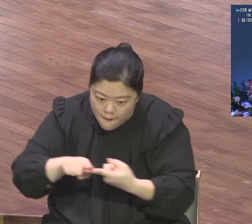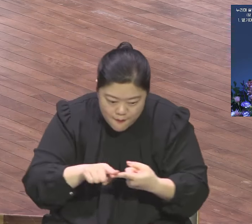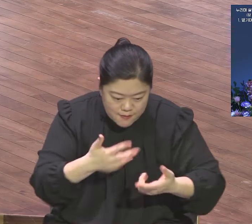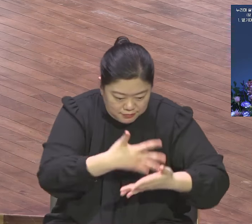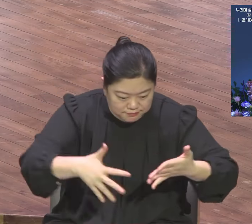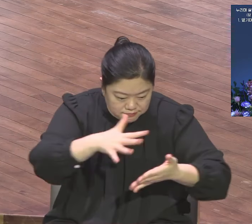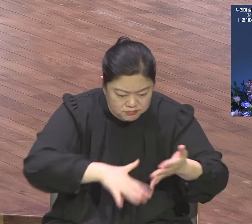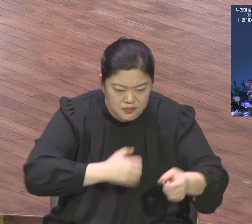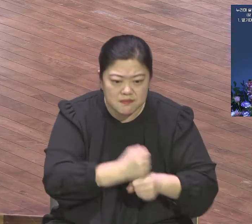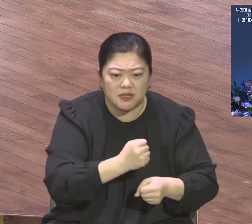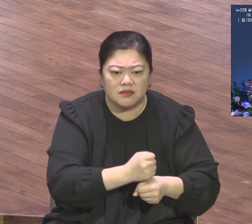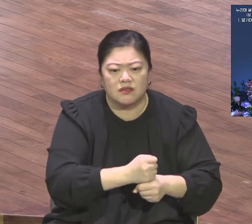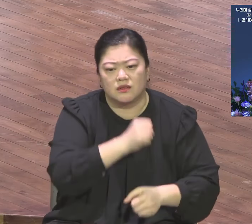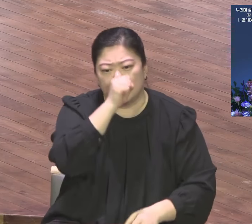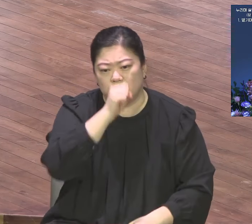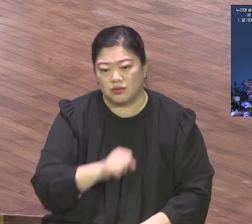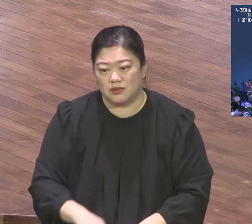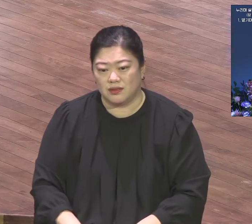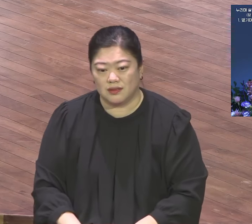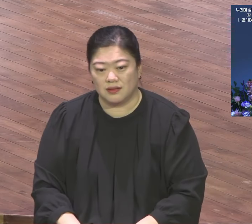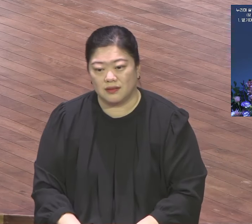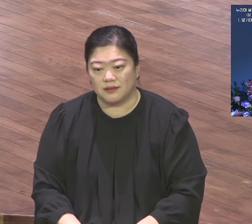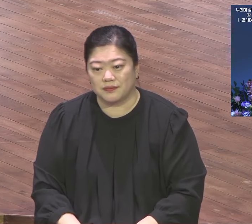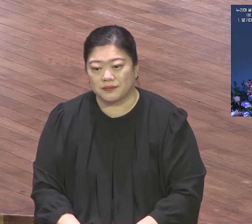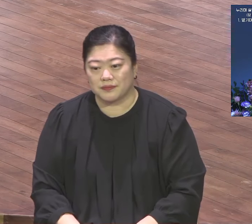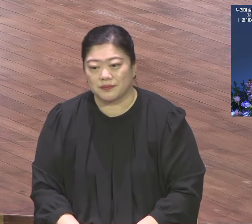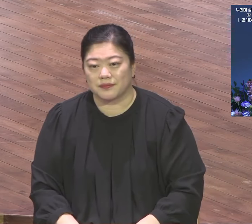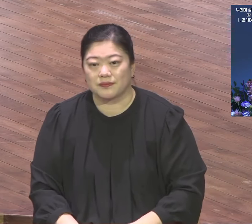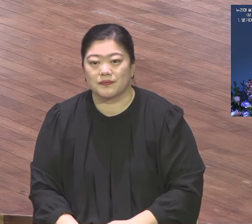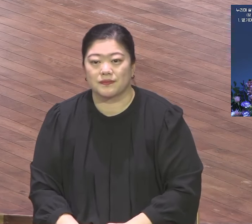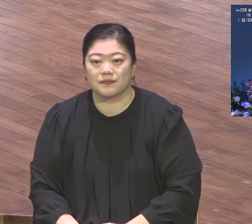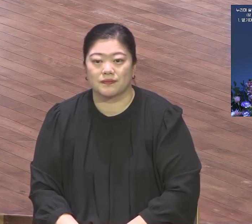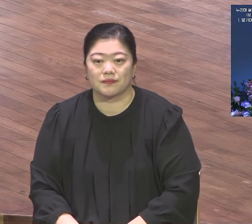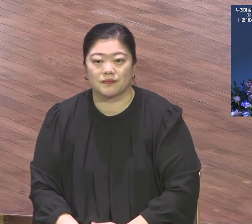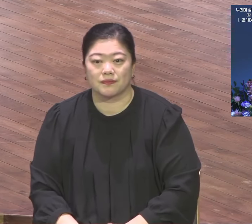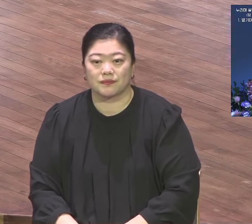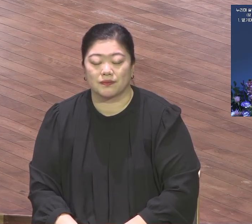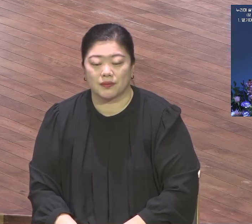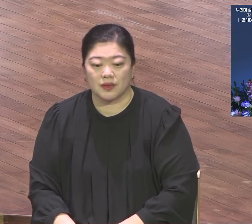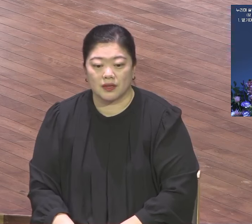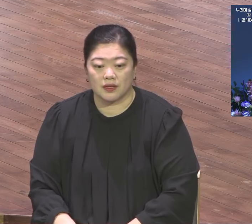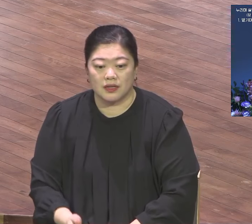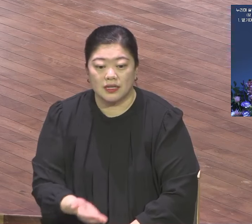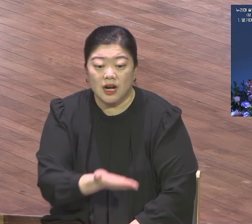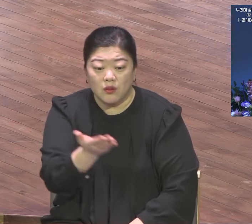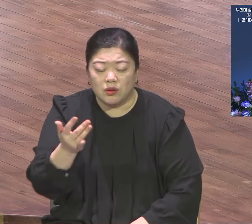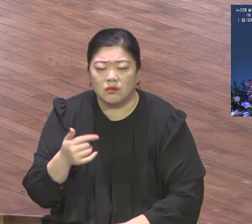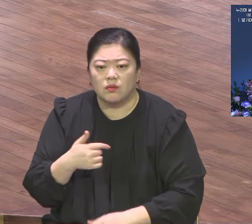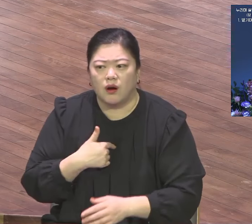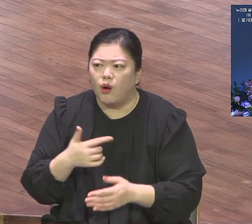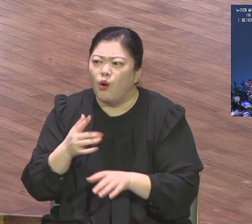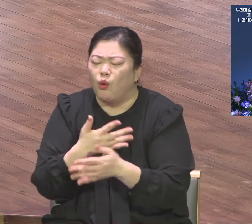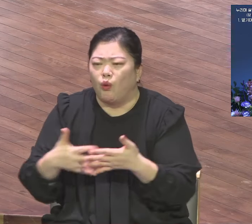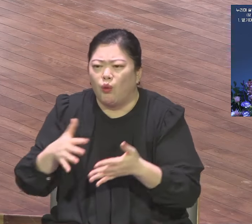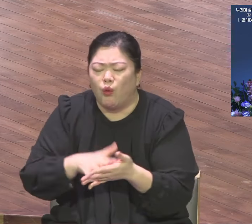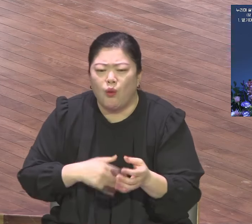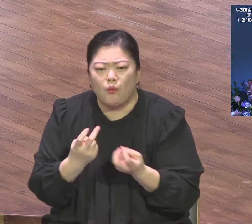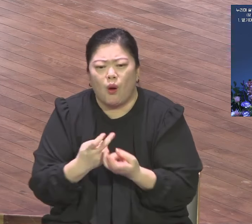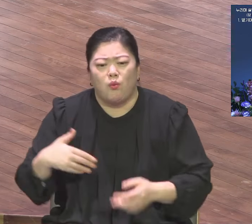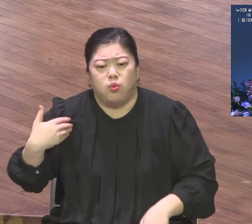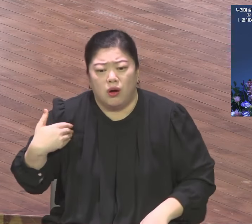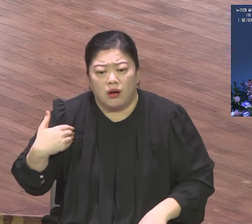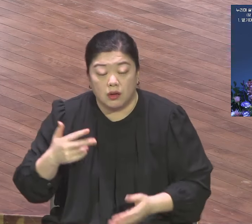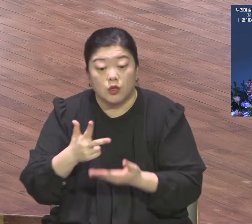특별히 여러분이 자기 힘들기 때문에 매주 뭐요? 강단에서 시간표를 말해주잖아요. 이렇게